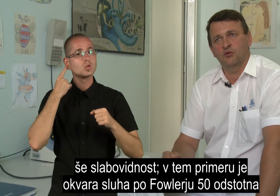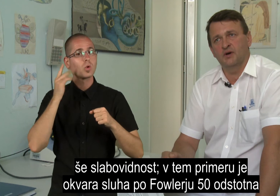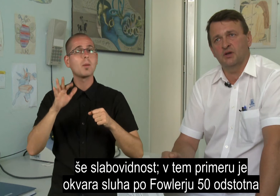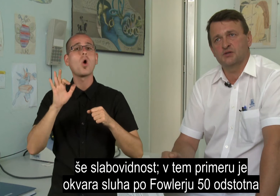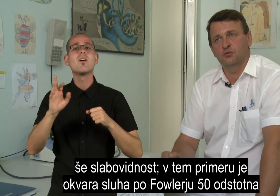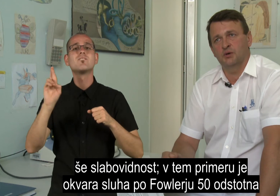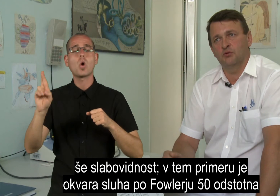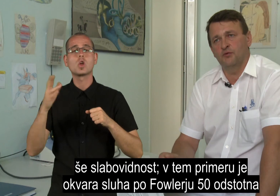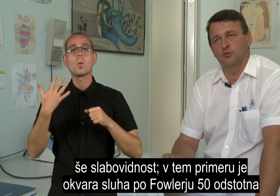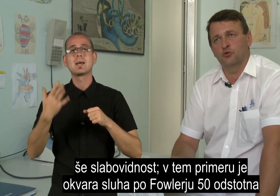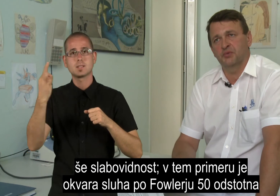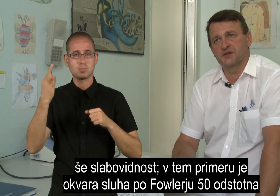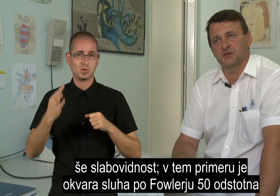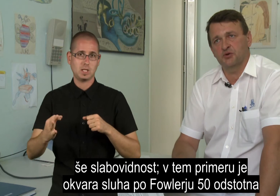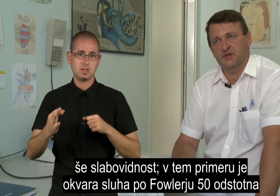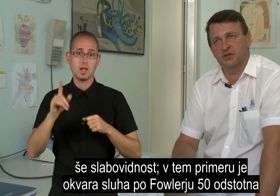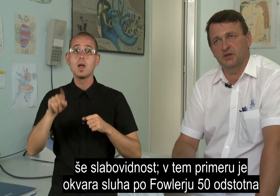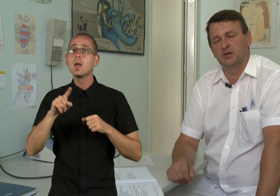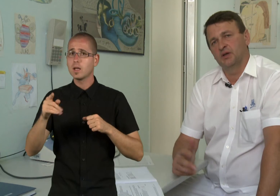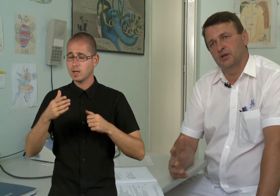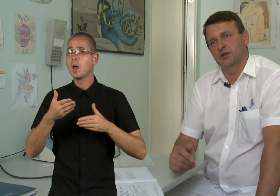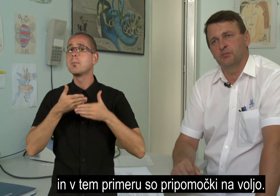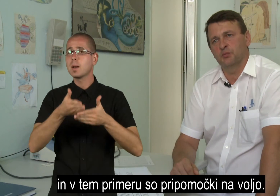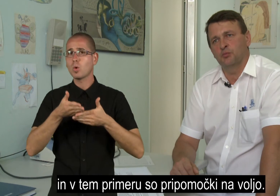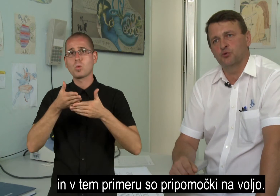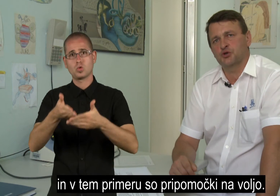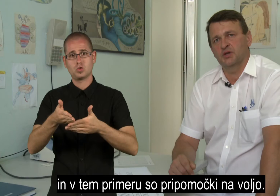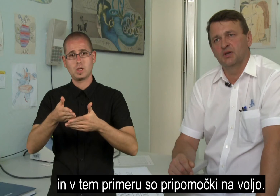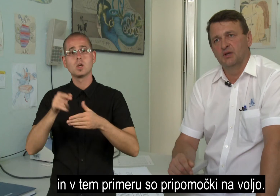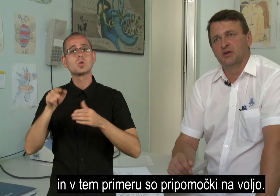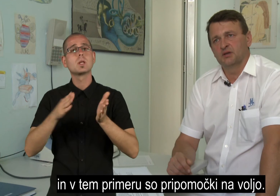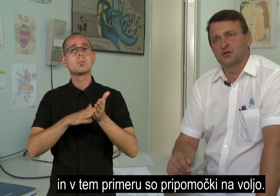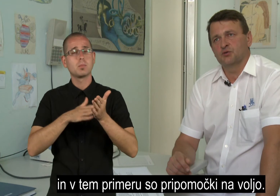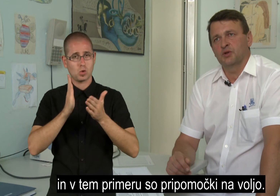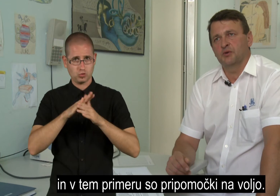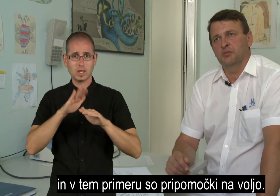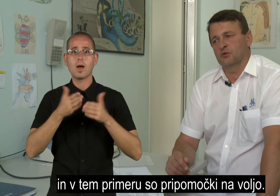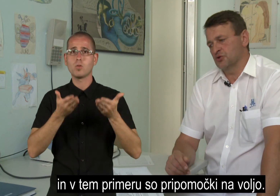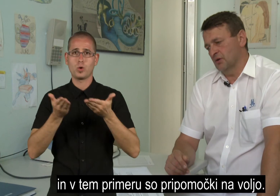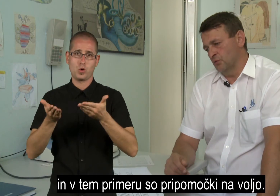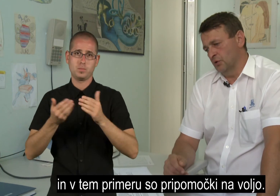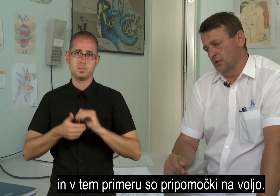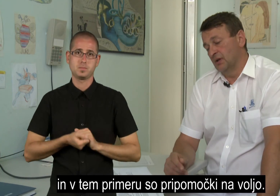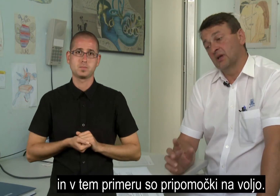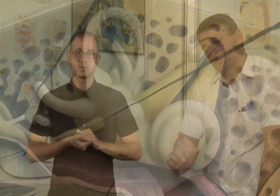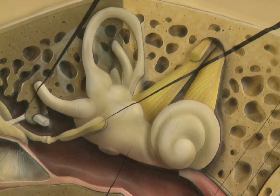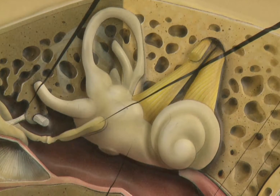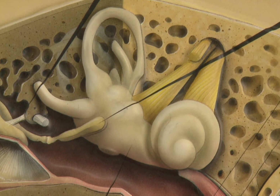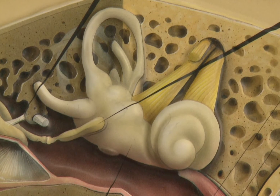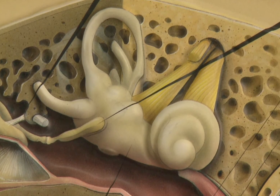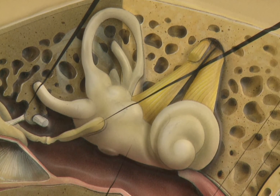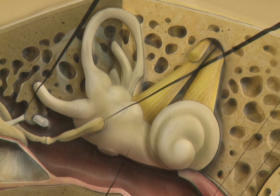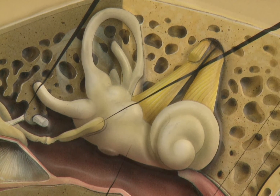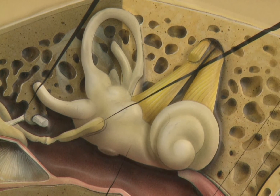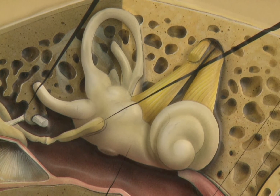je okvara sluha po Fowlerju 50% in pripomočki so v tem primeru že na voljo.